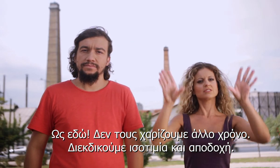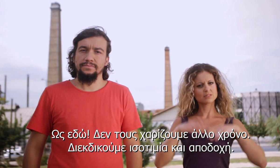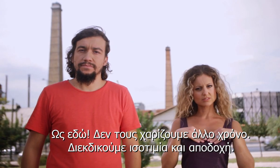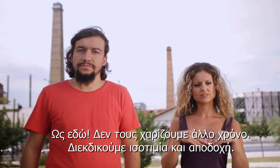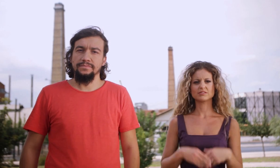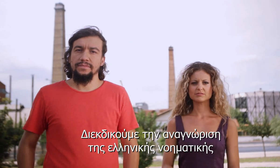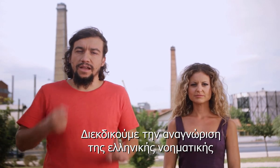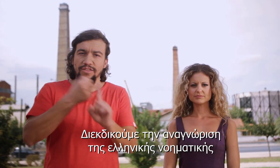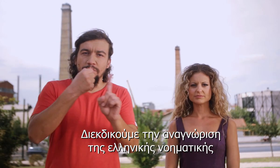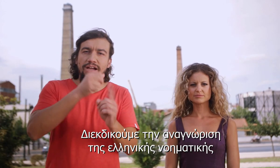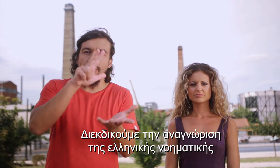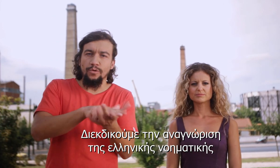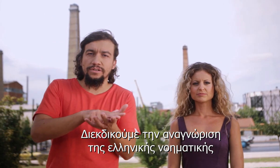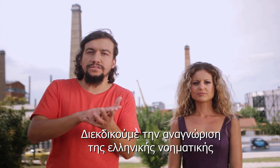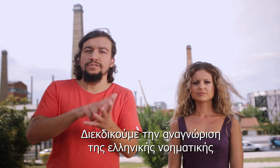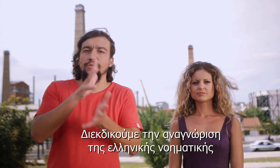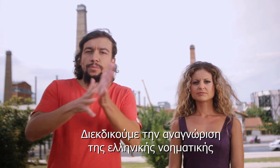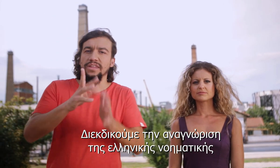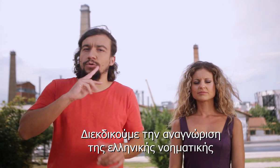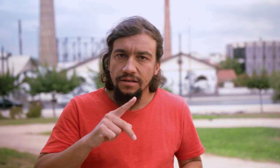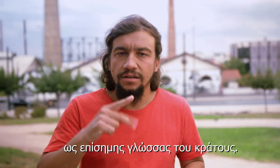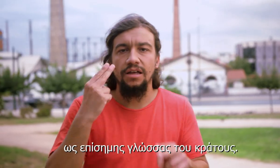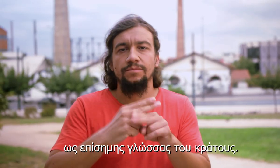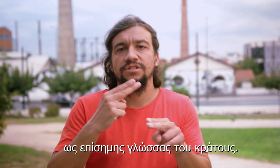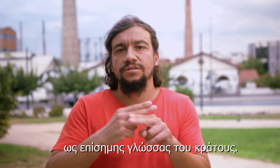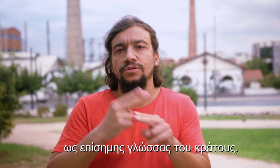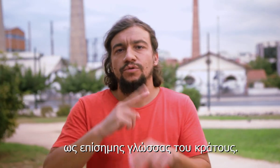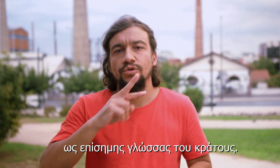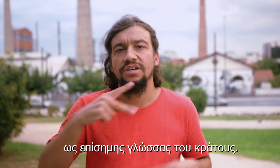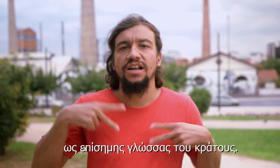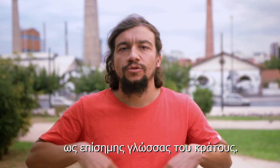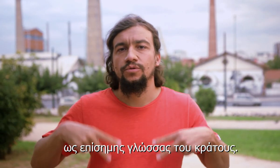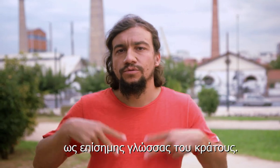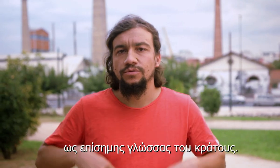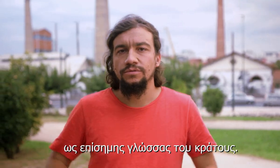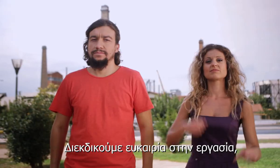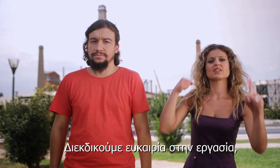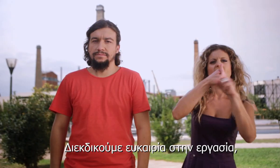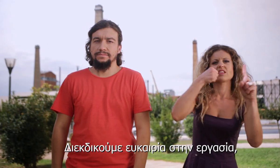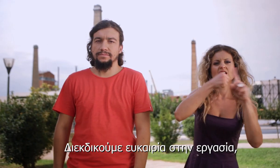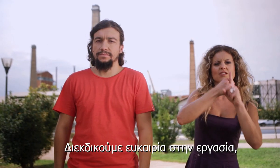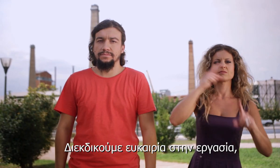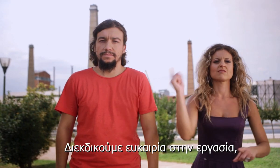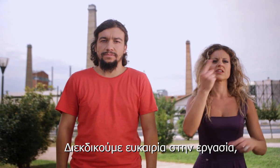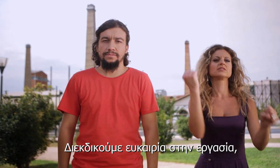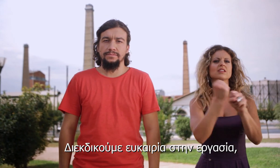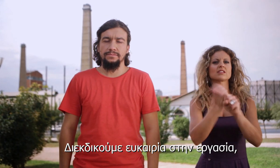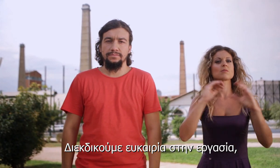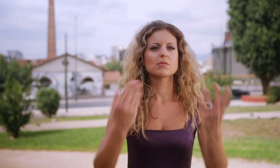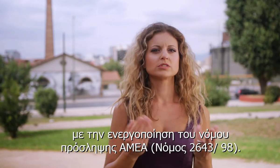αποδοχή διεκδικούμε την αναγνώριση της ελληνικής νοηματικής ως επίσημης γλώσσας του κράτους διεκδικούμε ευκαιρία στην εργασία με